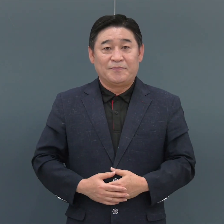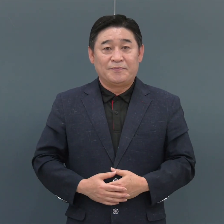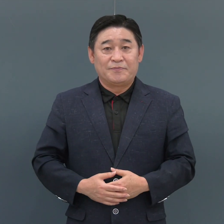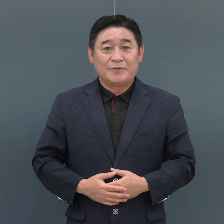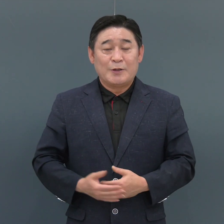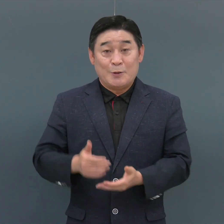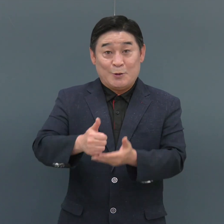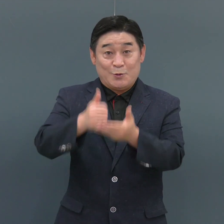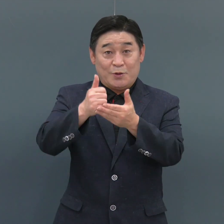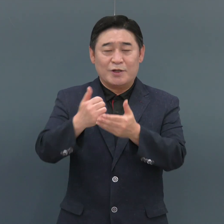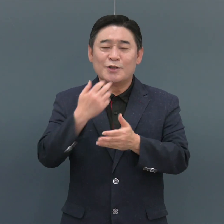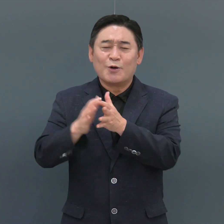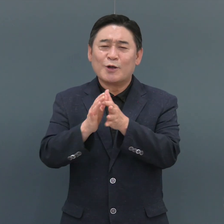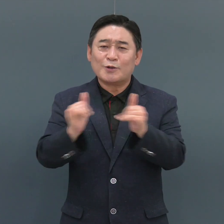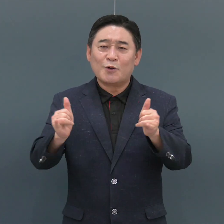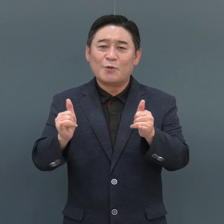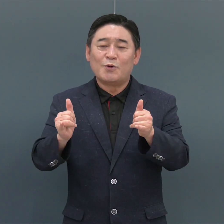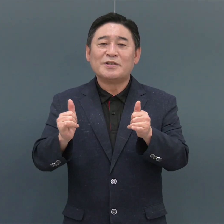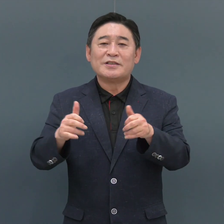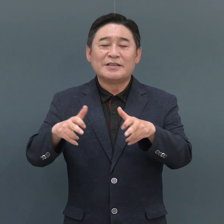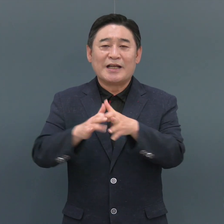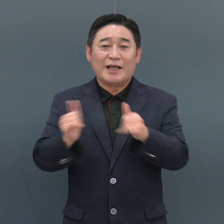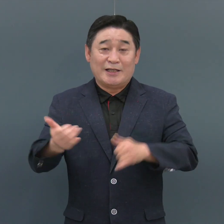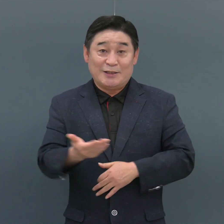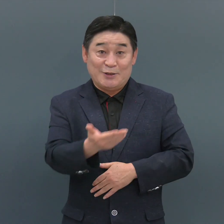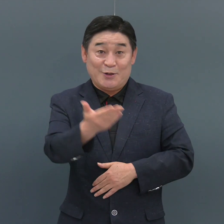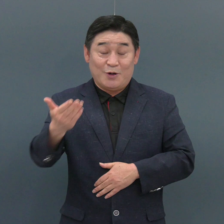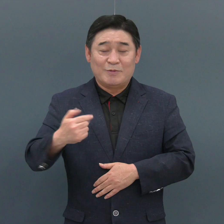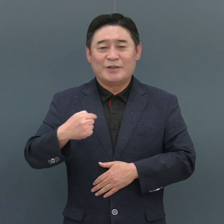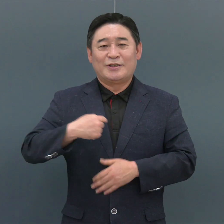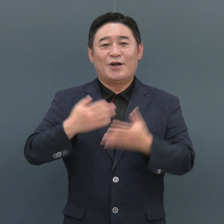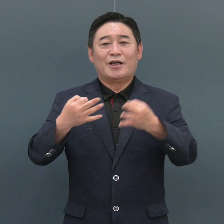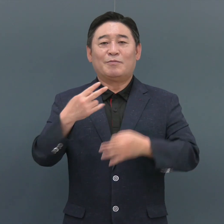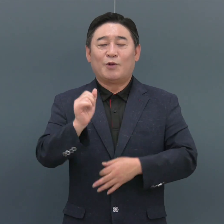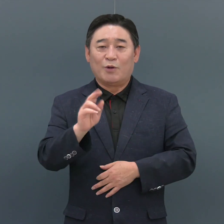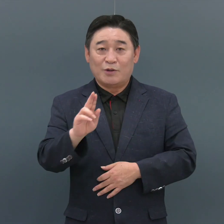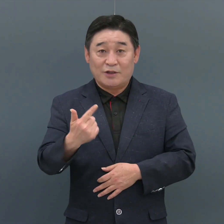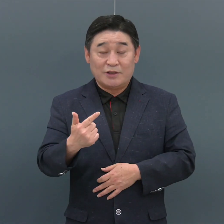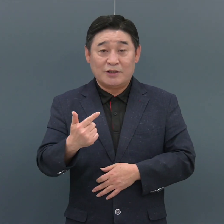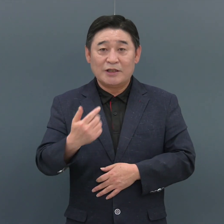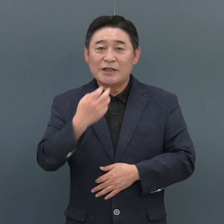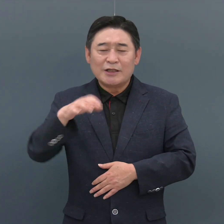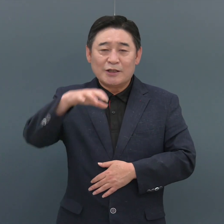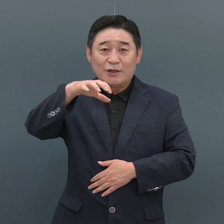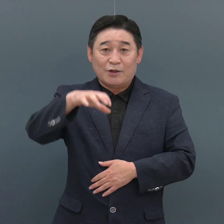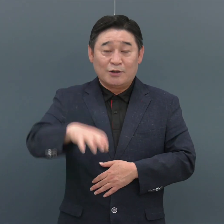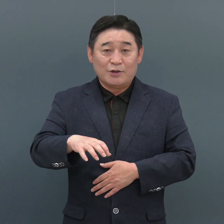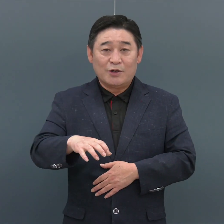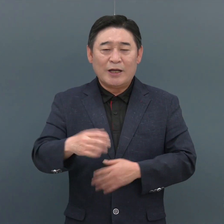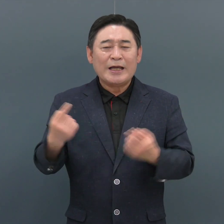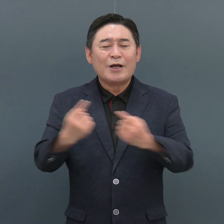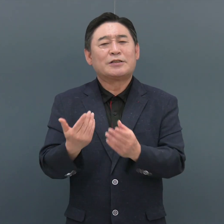존경하는 경기도 장애인 여러분, 저 김동연이 경제부총리 시절 혁신성장을 주도했던